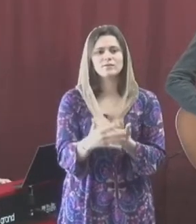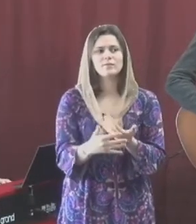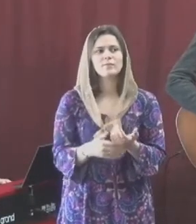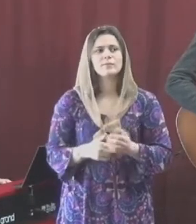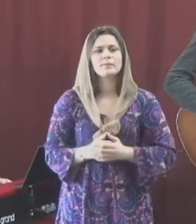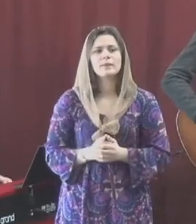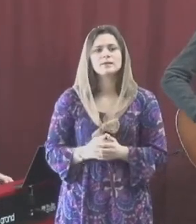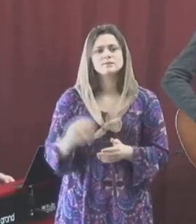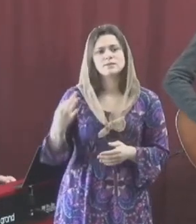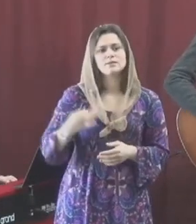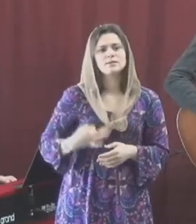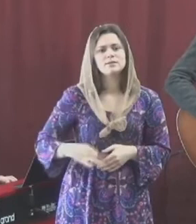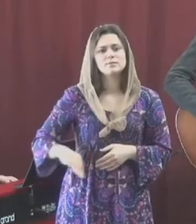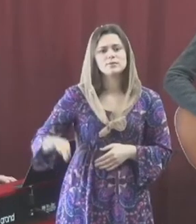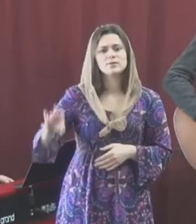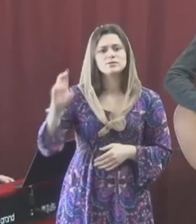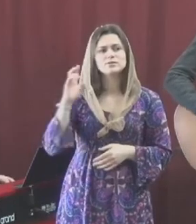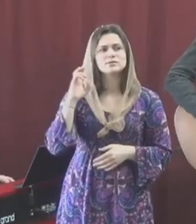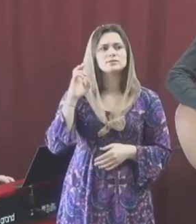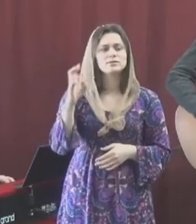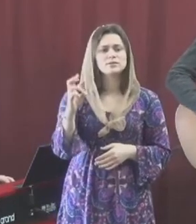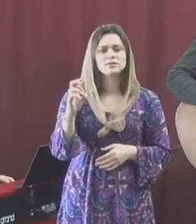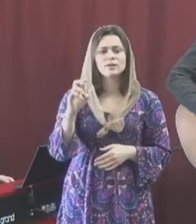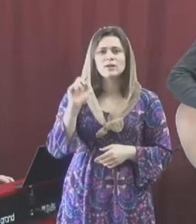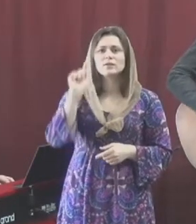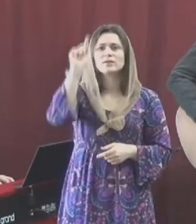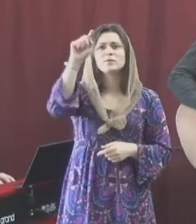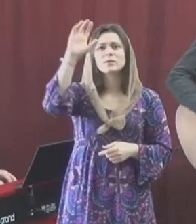блукав. Син Божий там на хресті